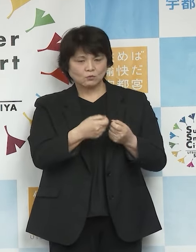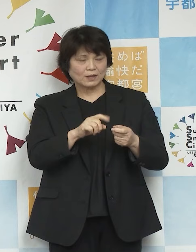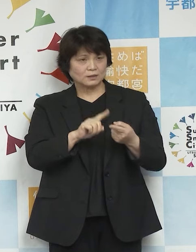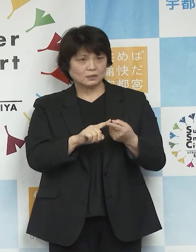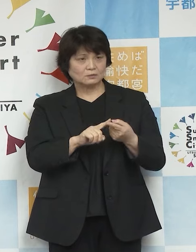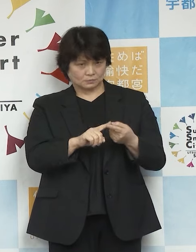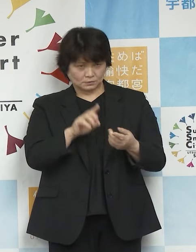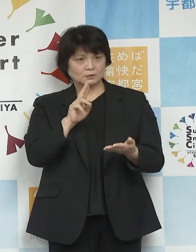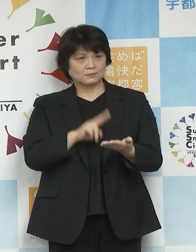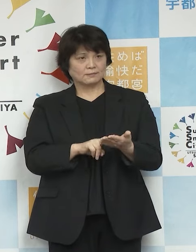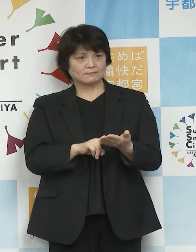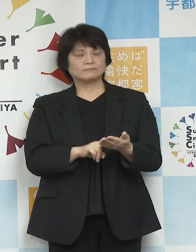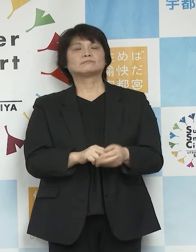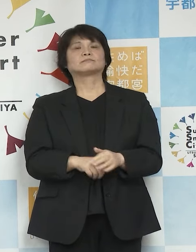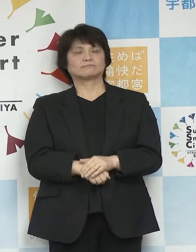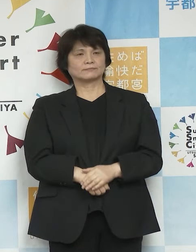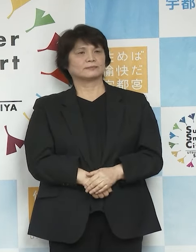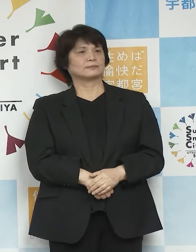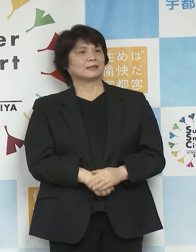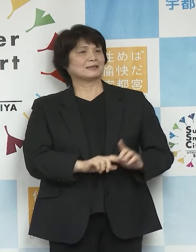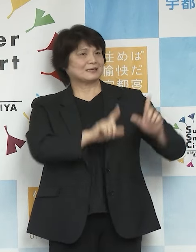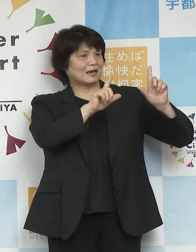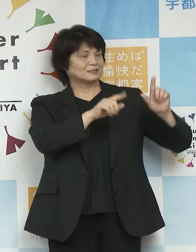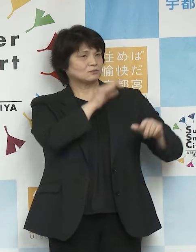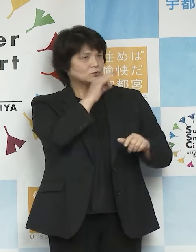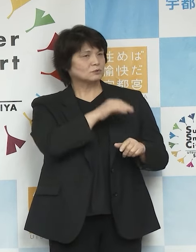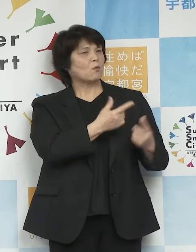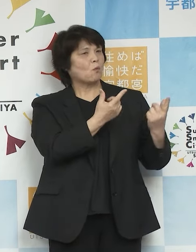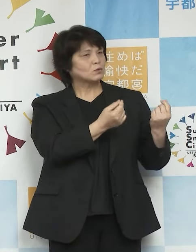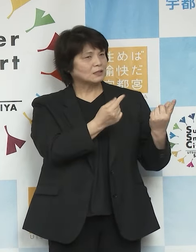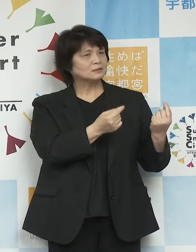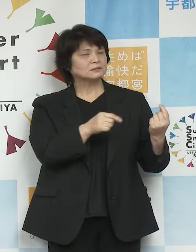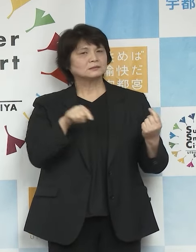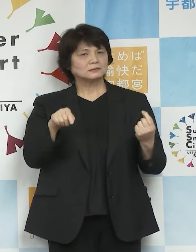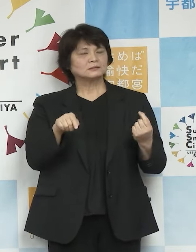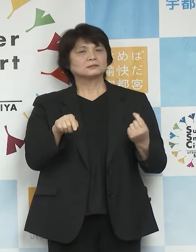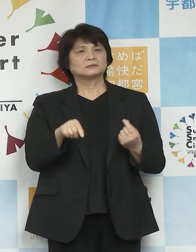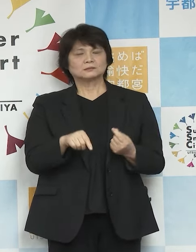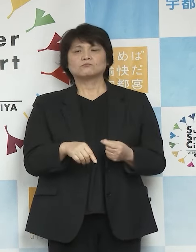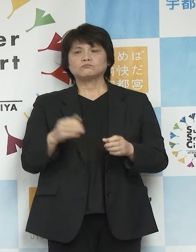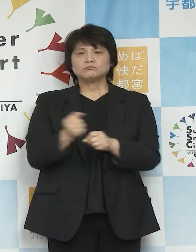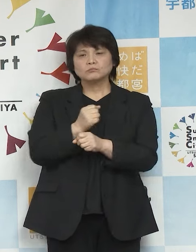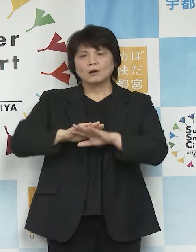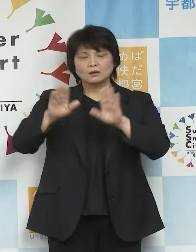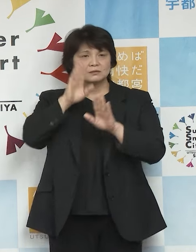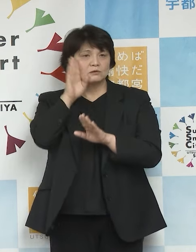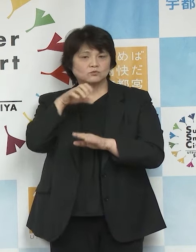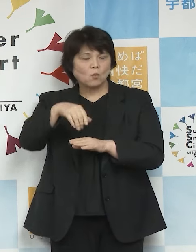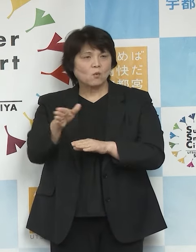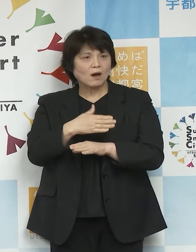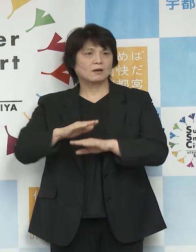これは東側と同じように着工しやすいところから進めていくということになると思います。